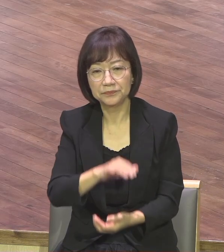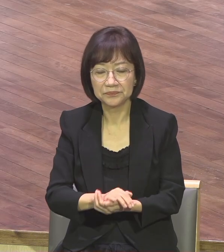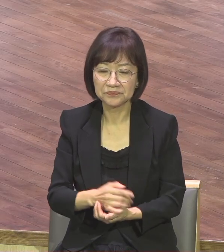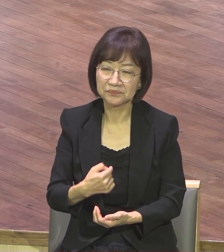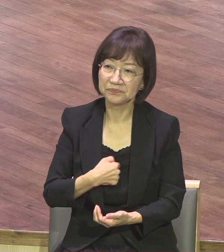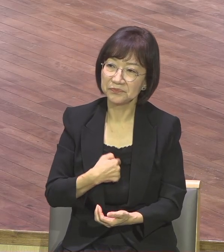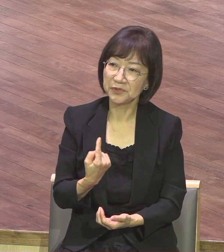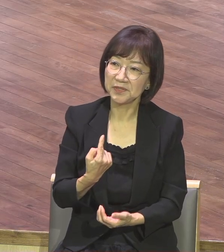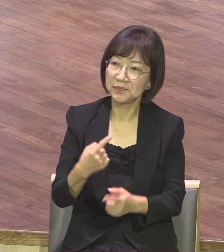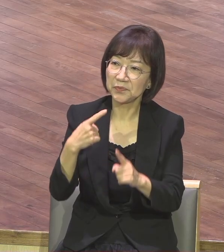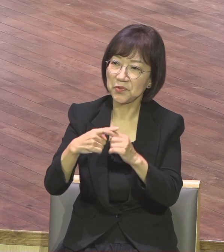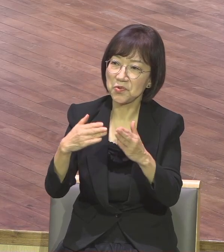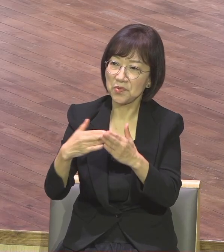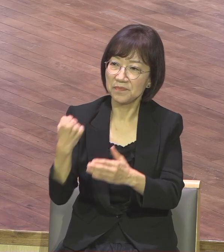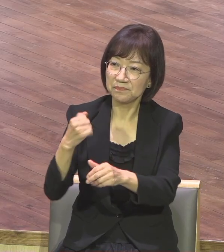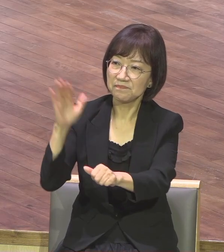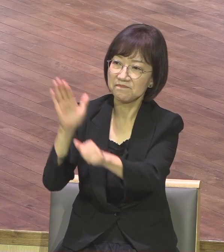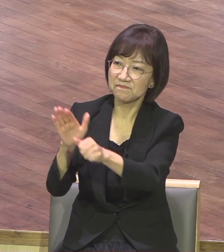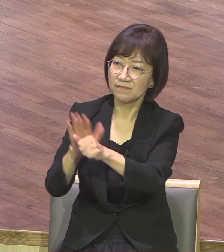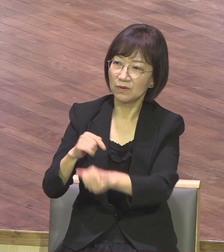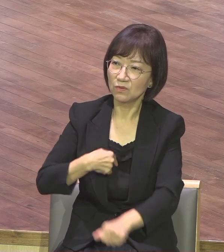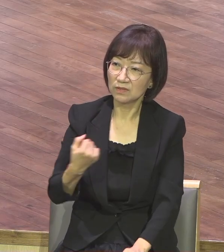혼자서 어떻게 교회를 세웁니까?